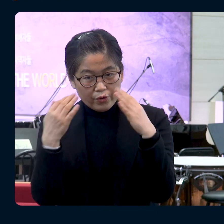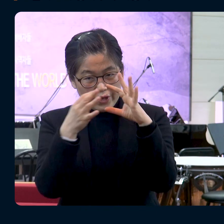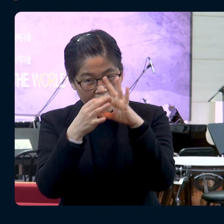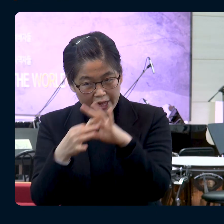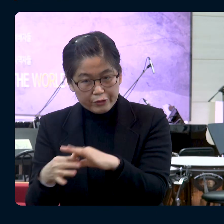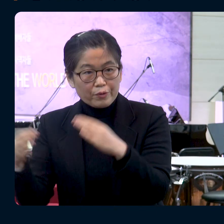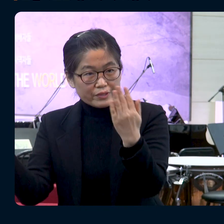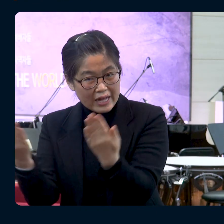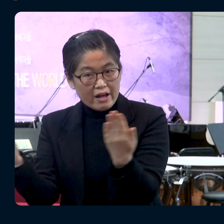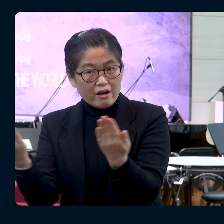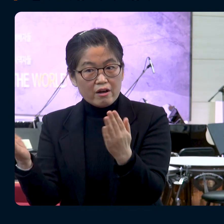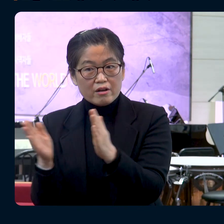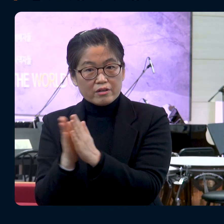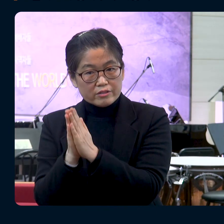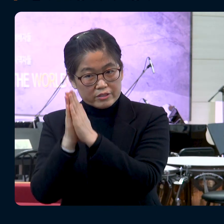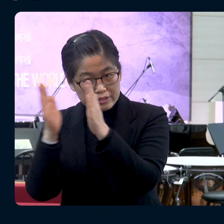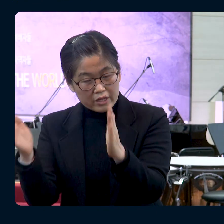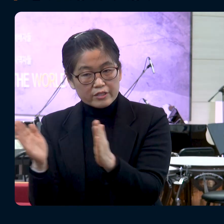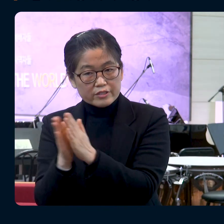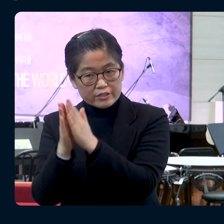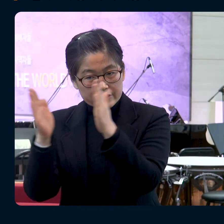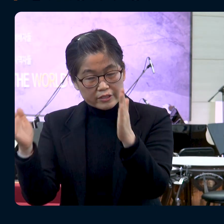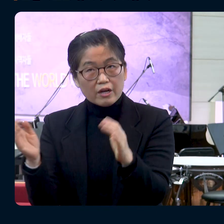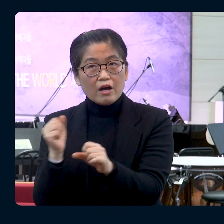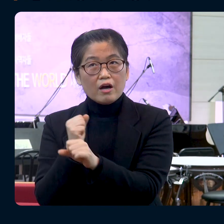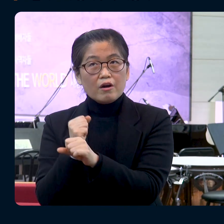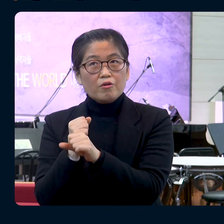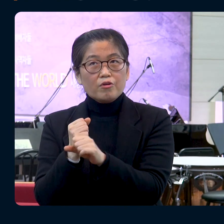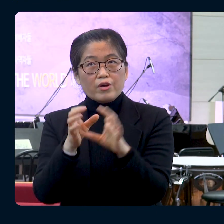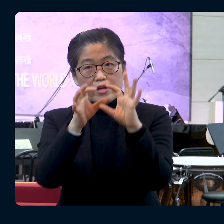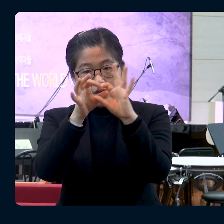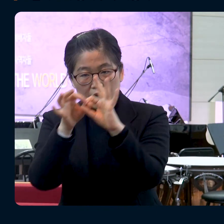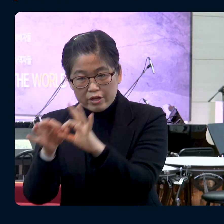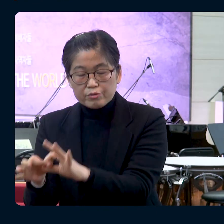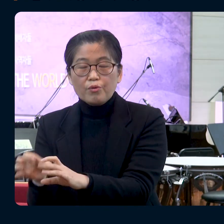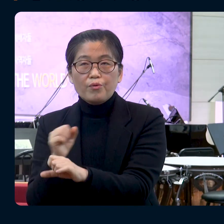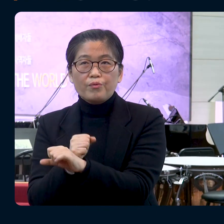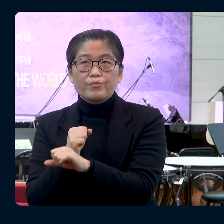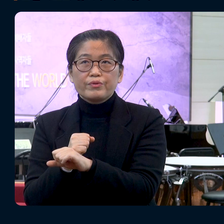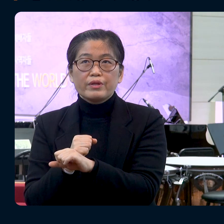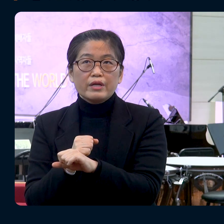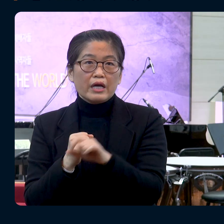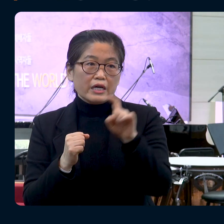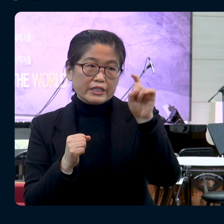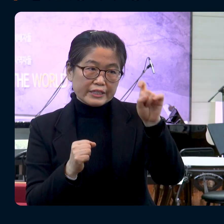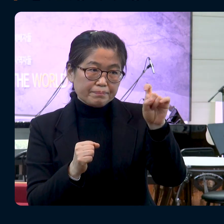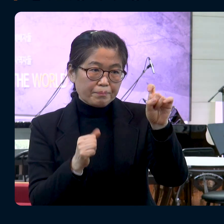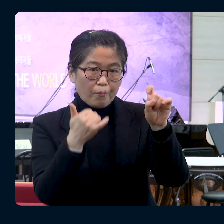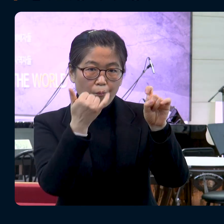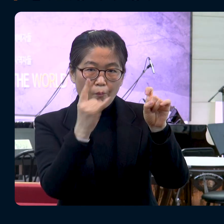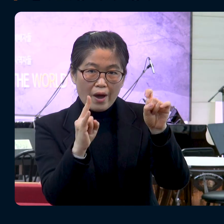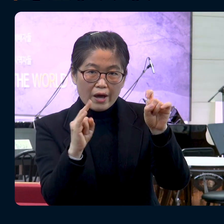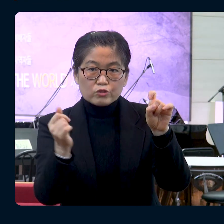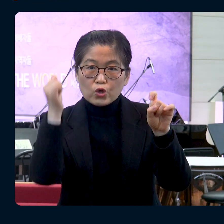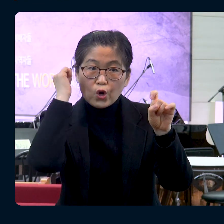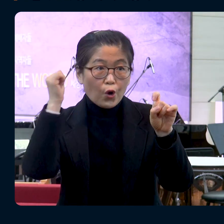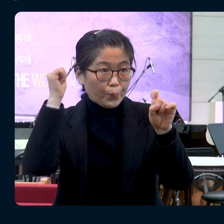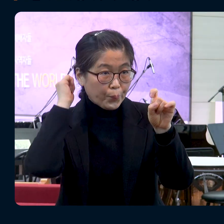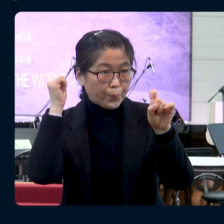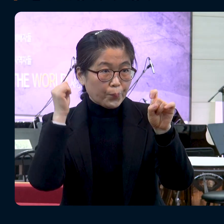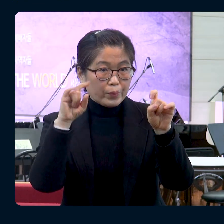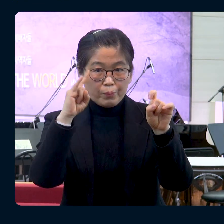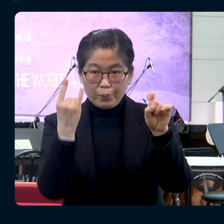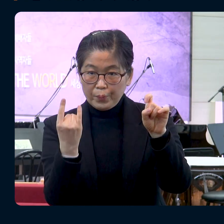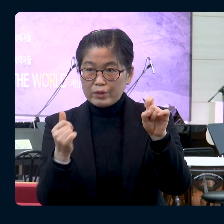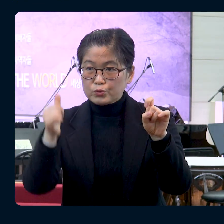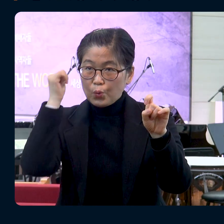신학교가 다시 자리를 잡아가기 시작하고, 그러면서 학생들이 정상적으로 들어오고 막 이러면서 해서 이제 한 10회 정도까지